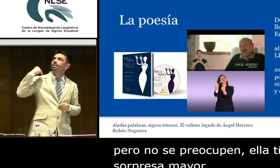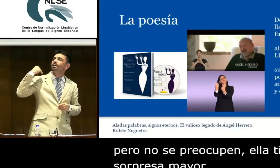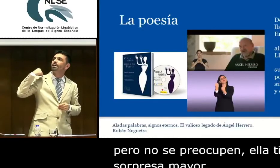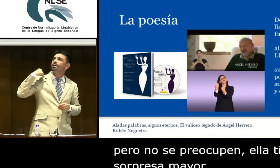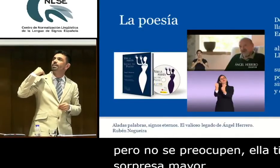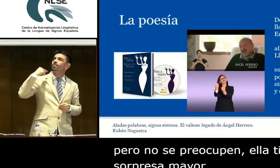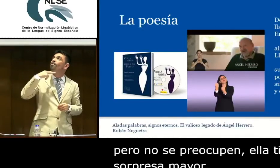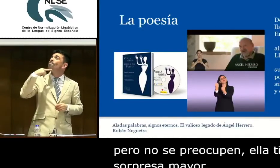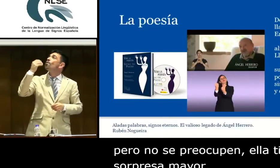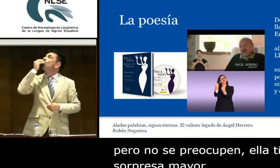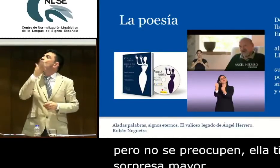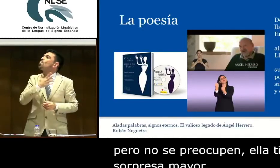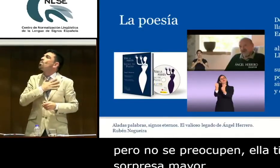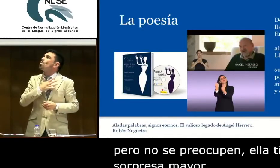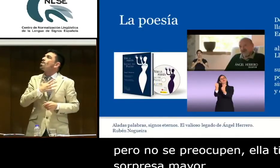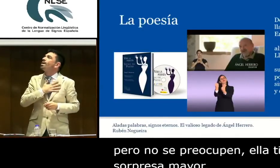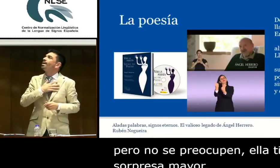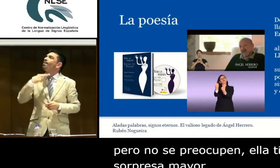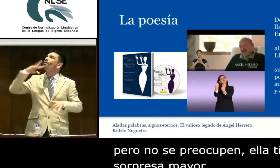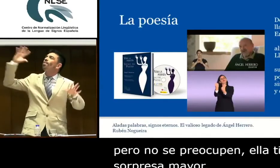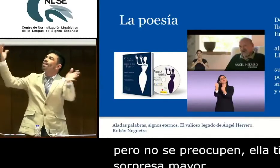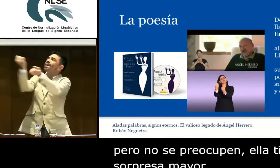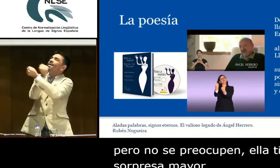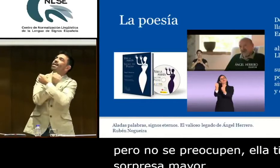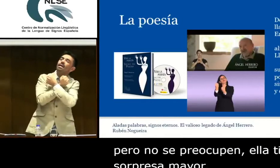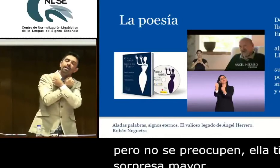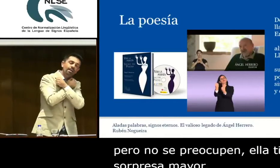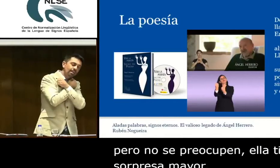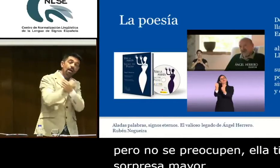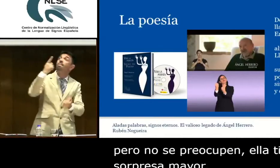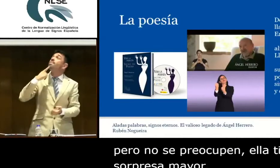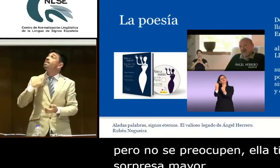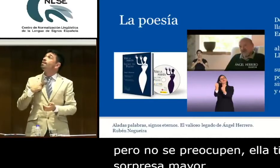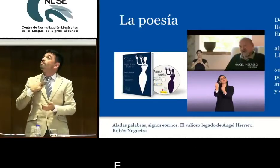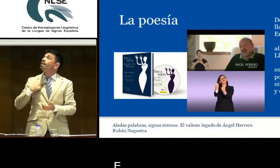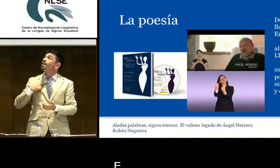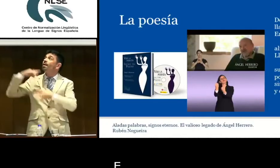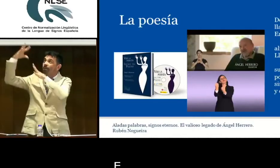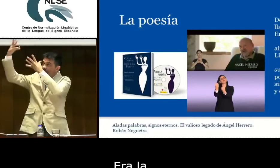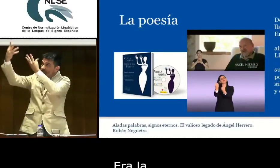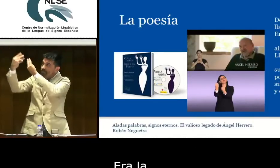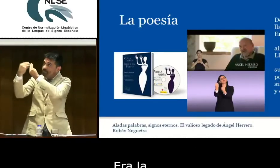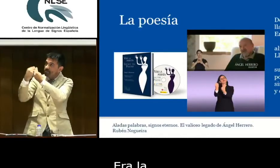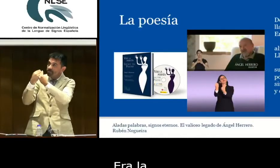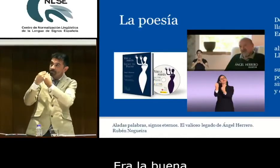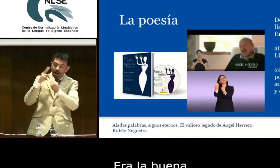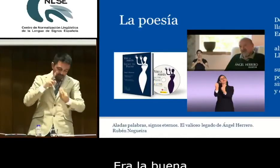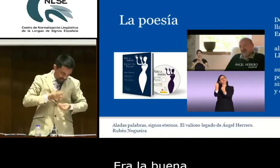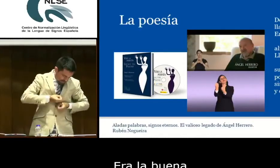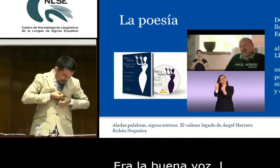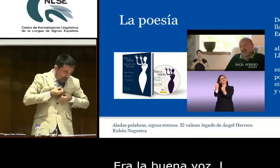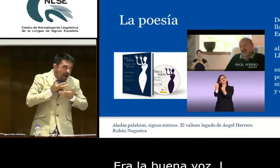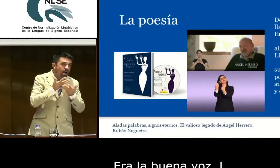Era la buena voz, la voz querida. Dime, ¿vendrás conmigo a ver el